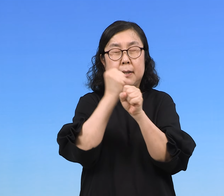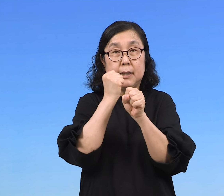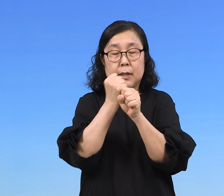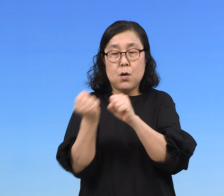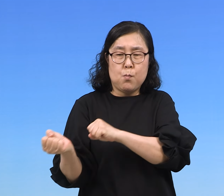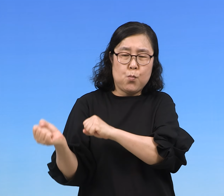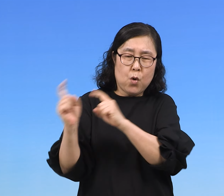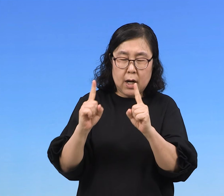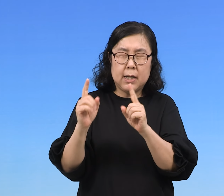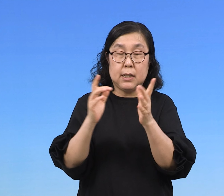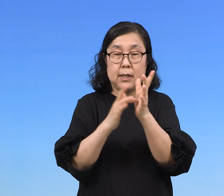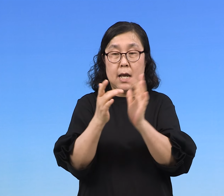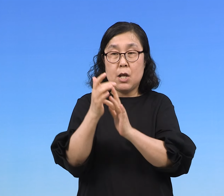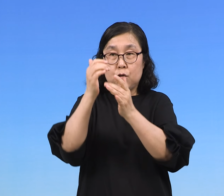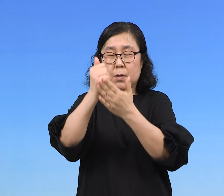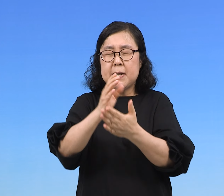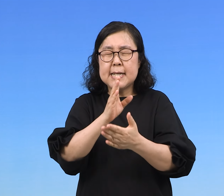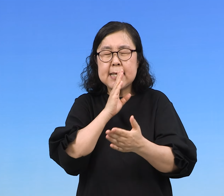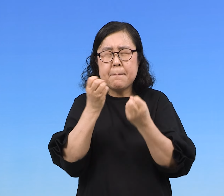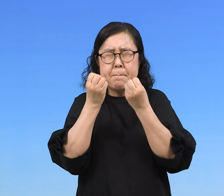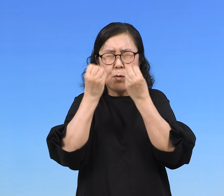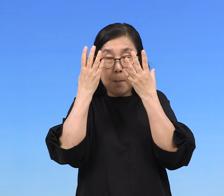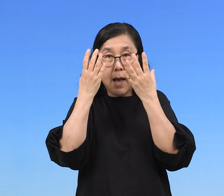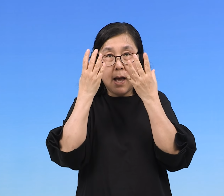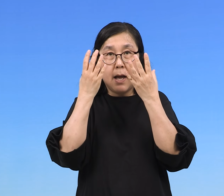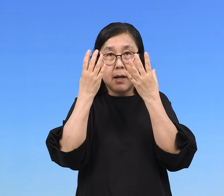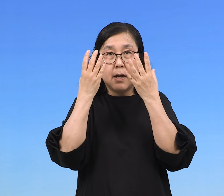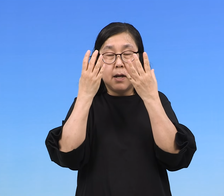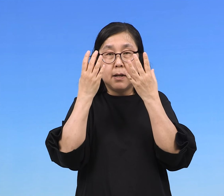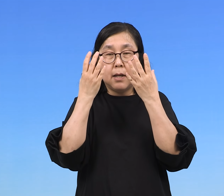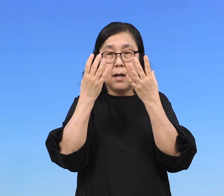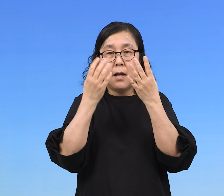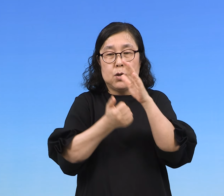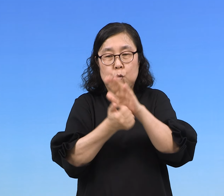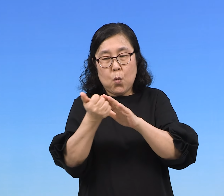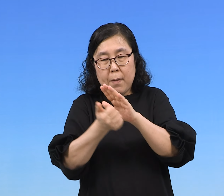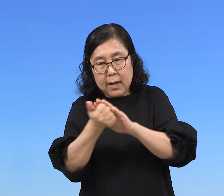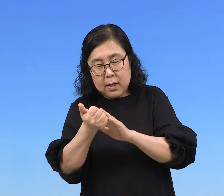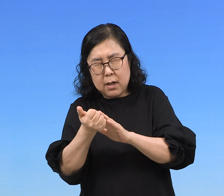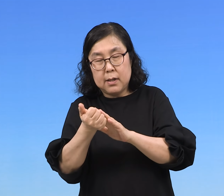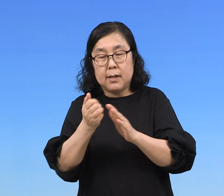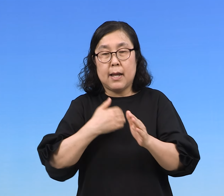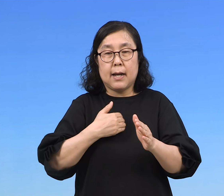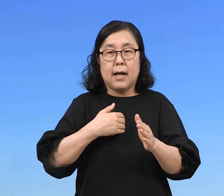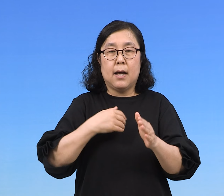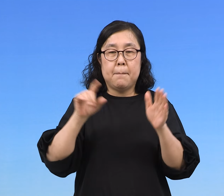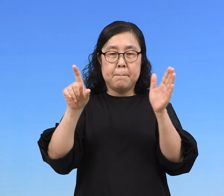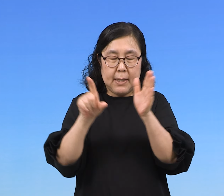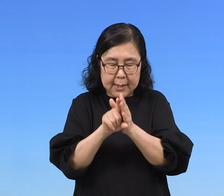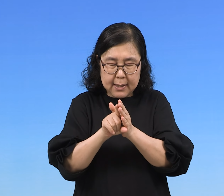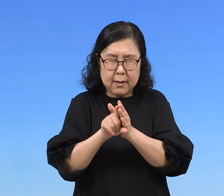참되신 소망을 보여주셨네. 새 소망 주심을 믿사옵나이다.